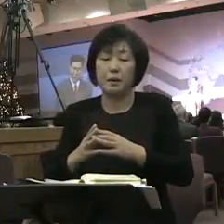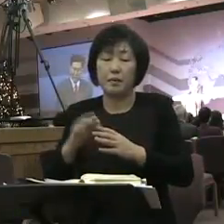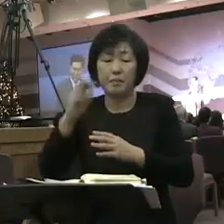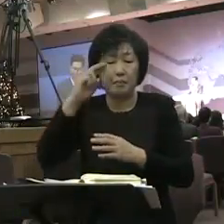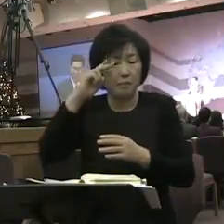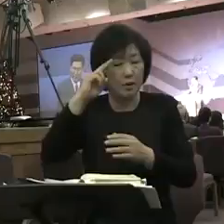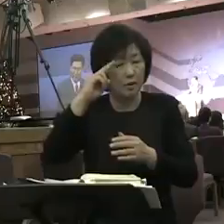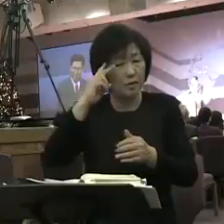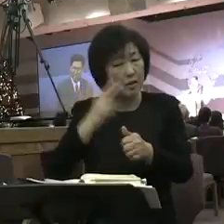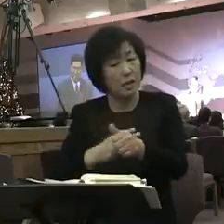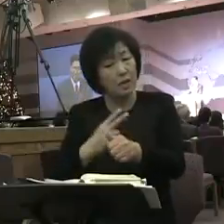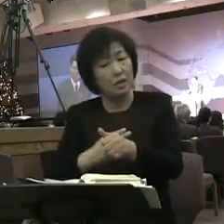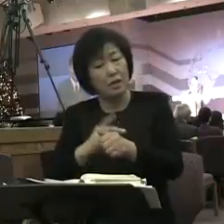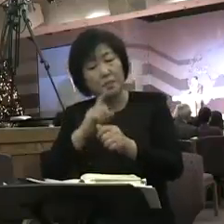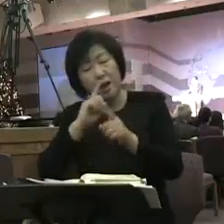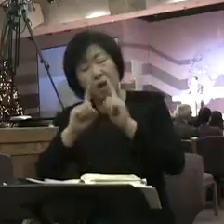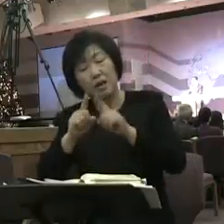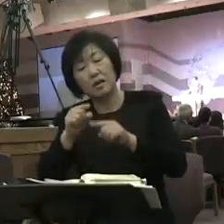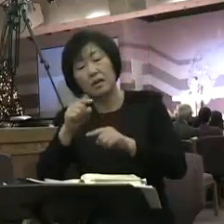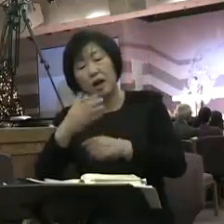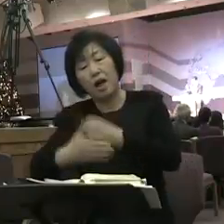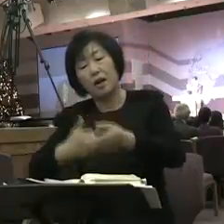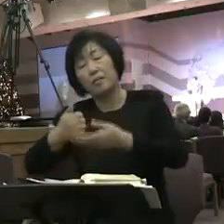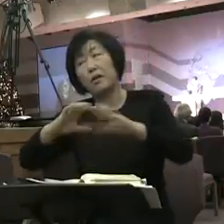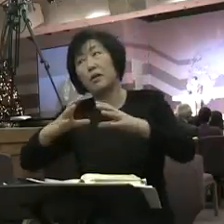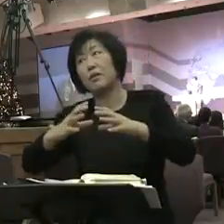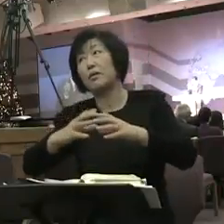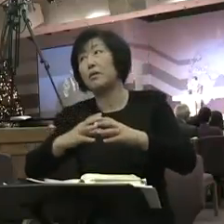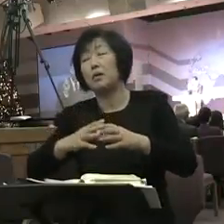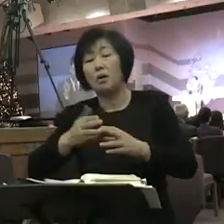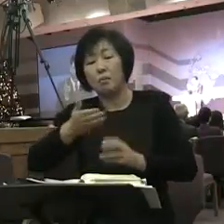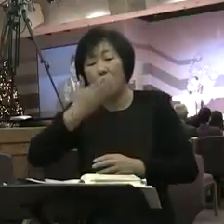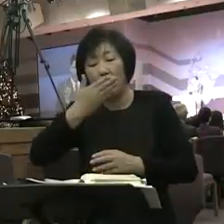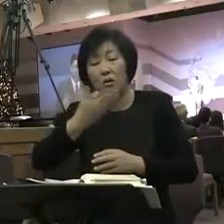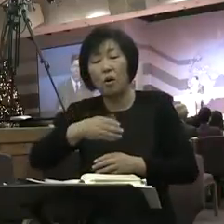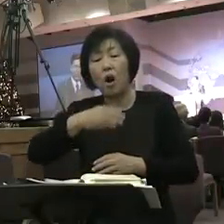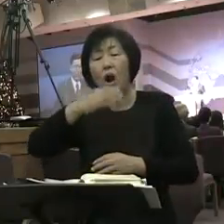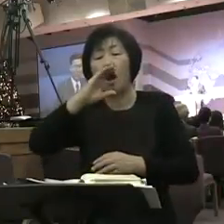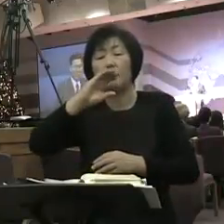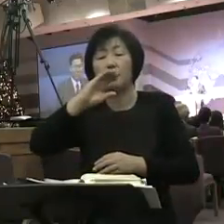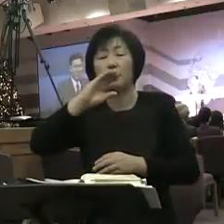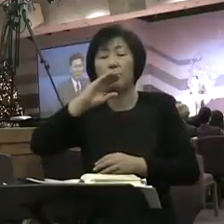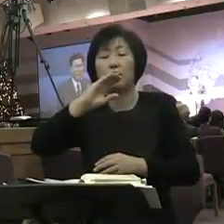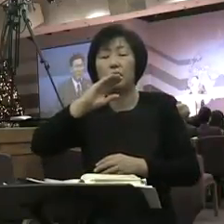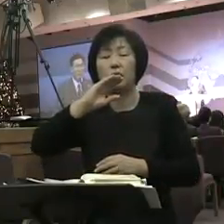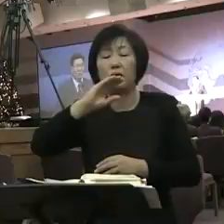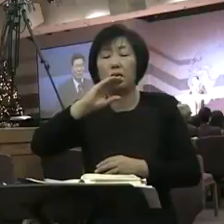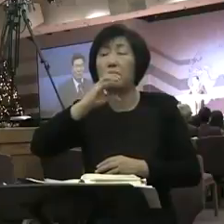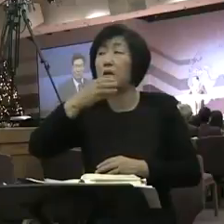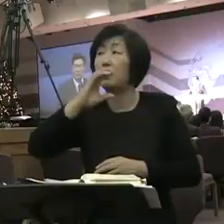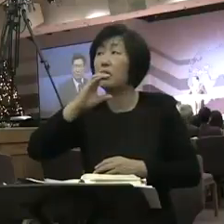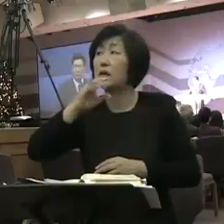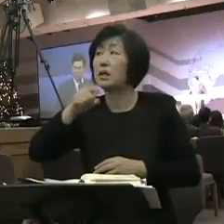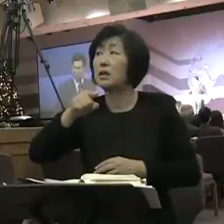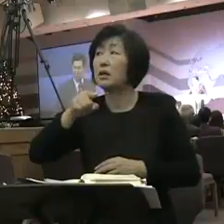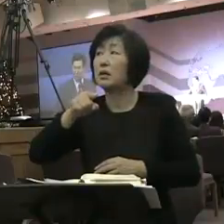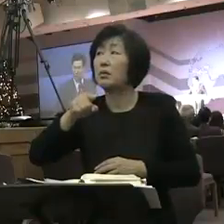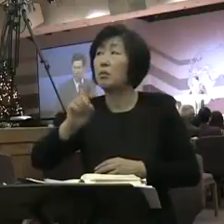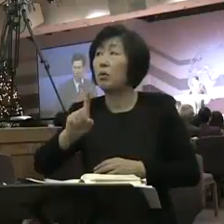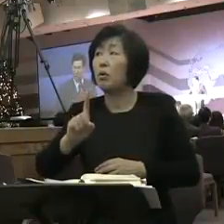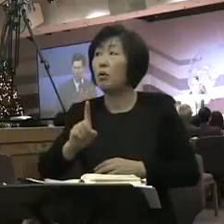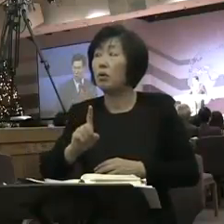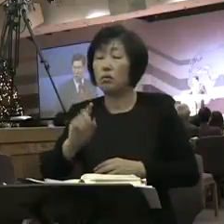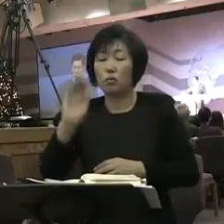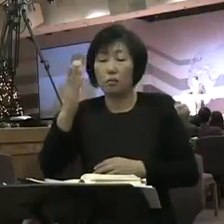바울이 얘기하는 이 하나님의 나라, 근데 여기서 먹는 것과 마시는 것, 이것은 어떻게